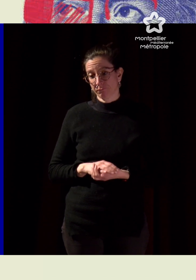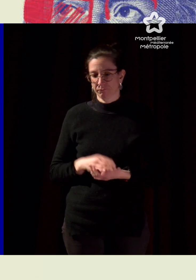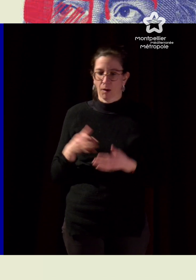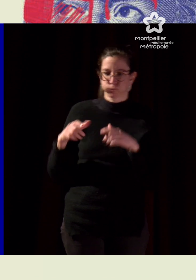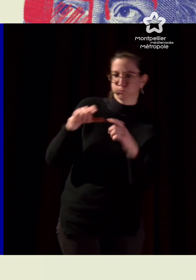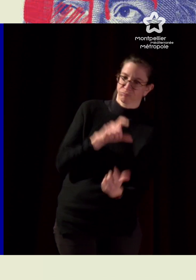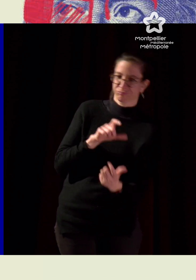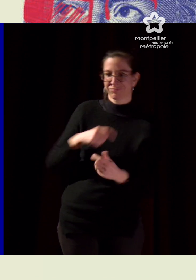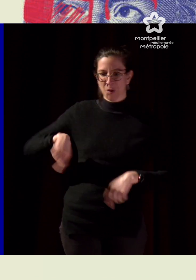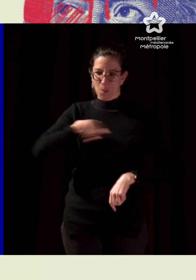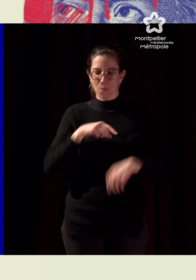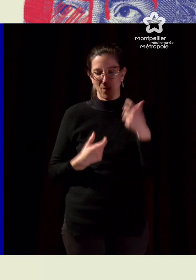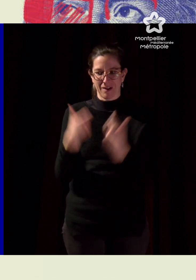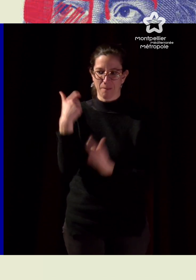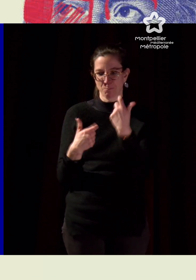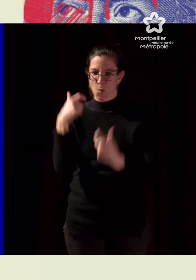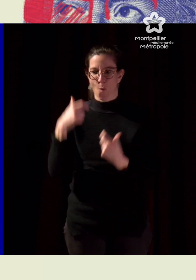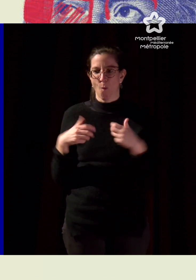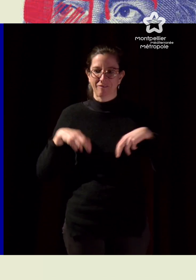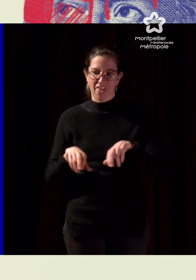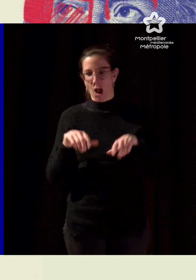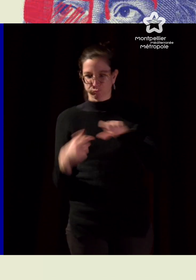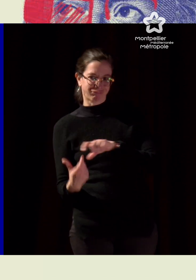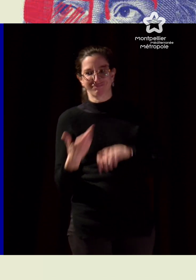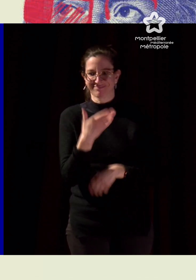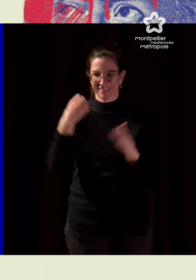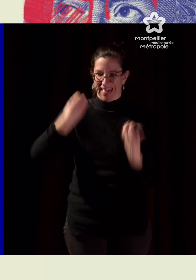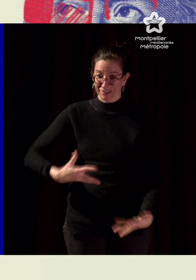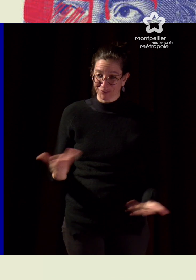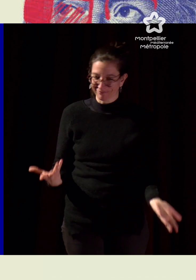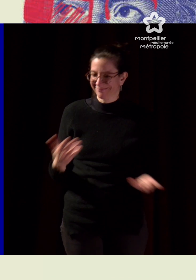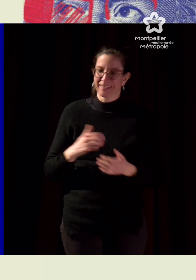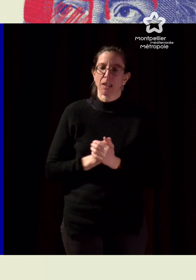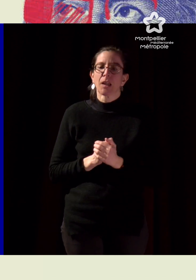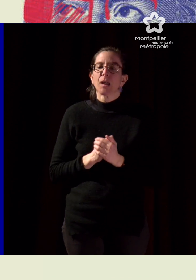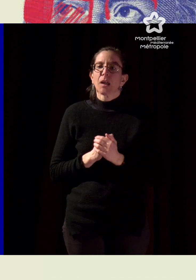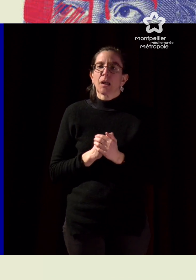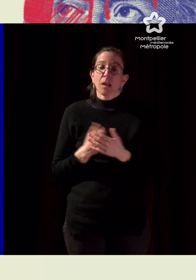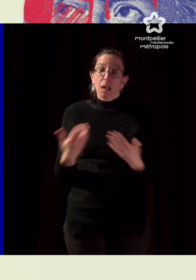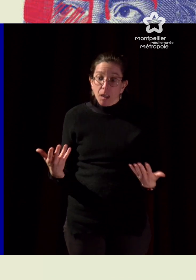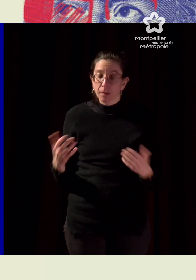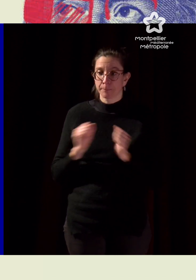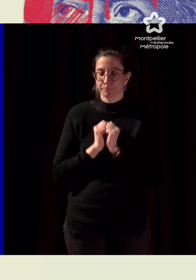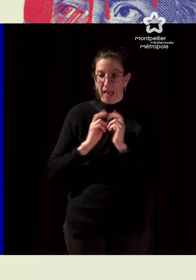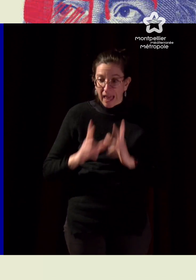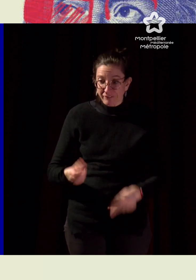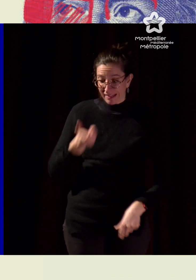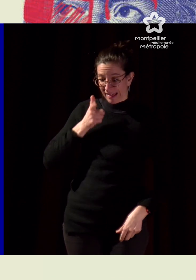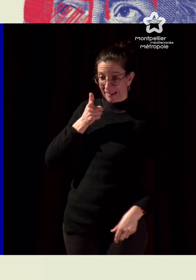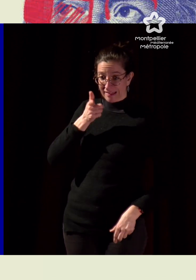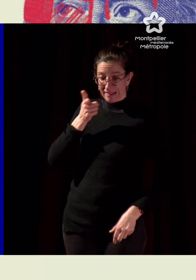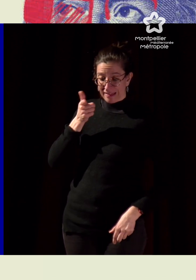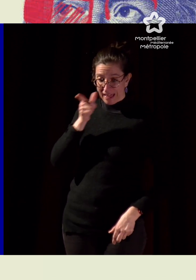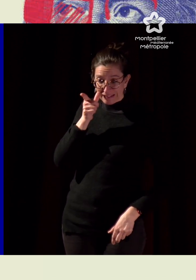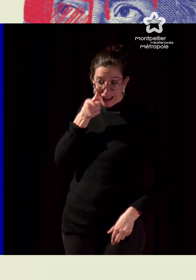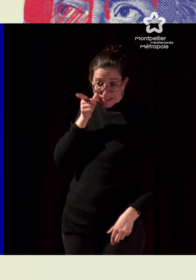Et donc, je reviens à la lactase. Donc, comment est-ce qu'on teste dans ces pays-là, et d'une manière générale, si les gens ont